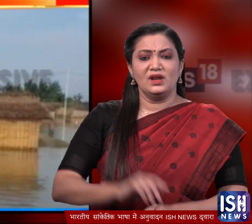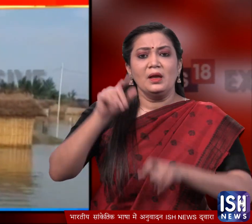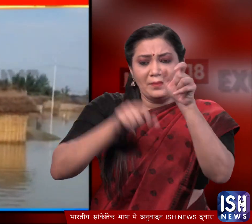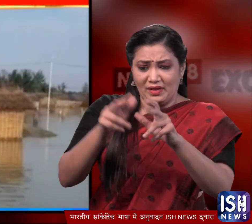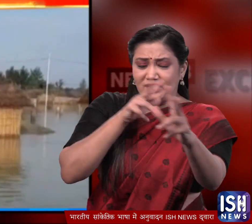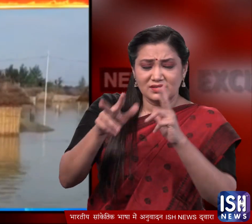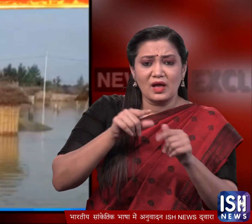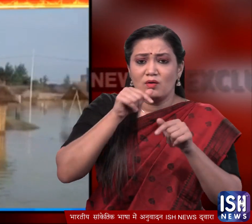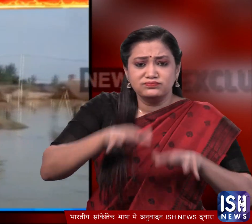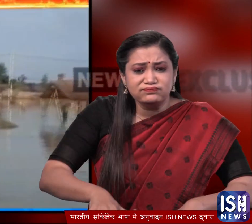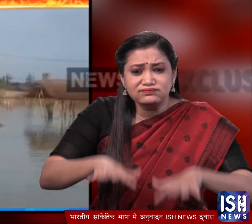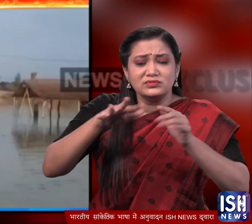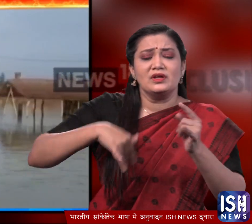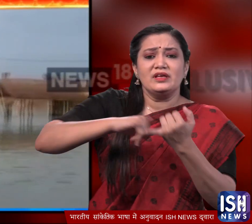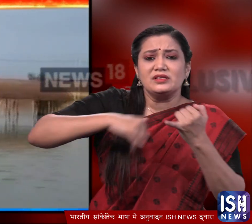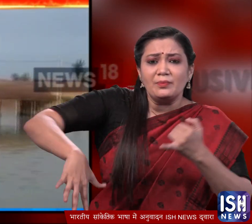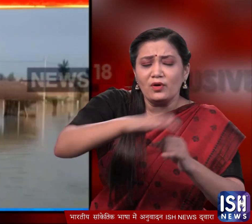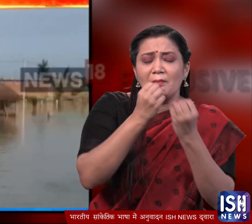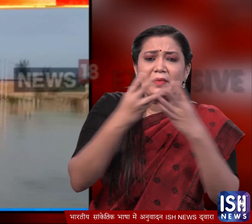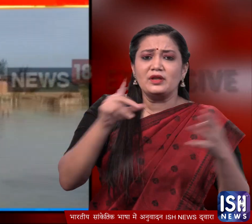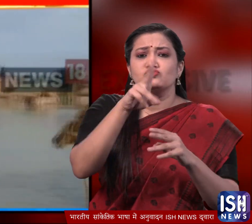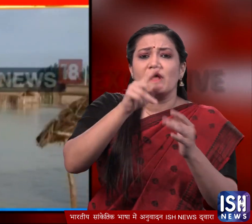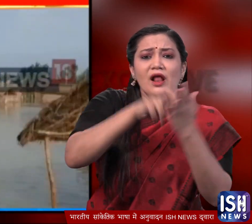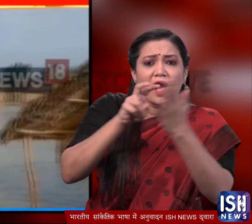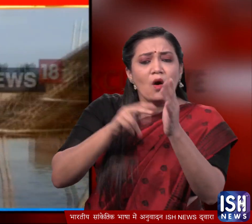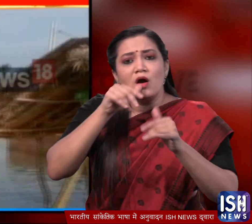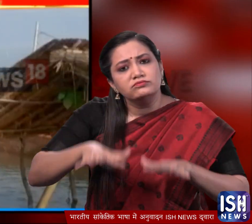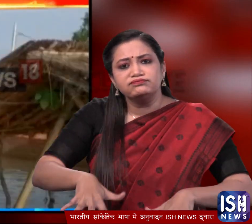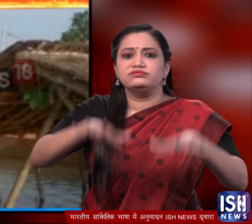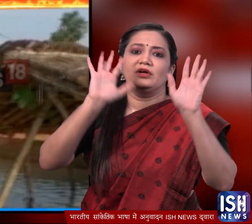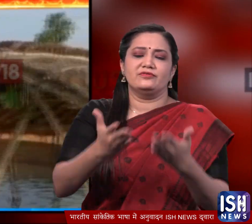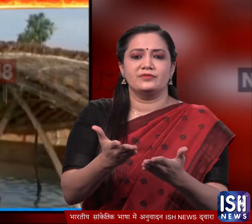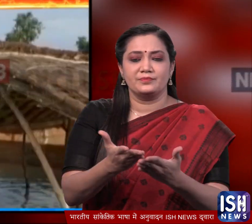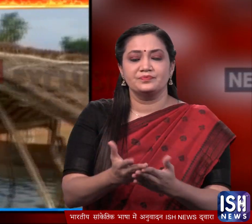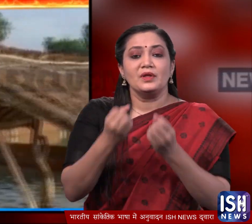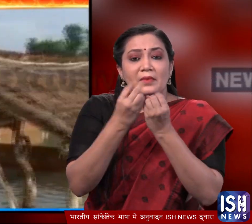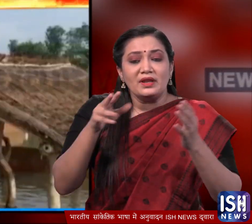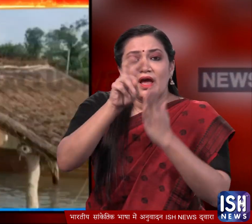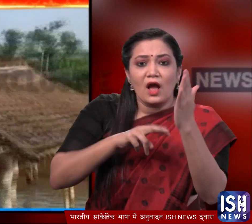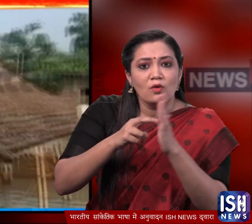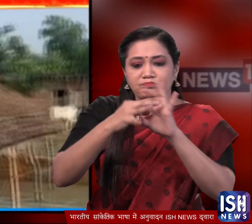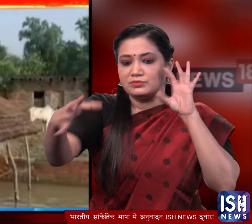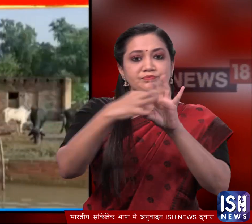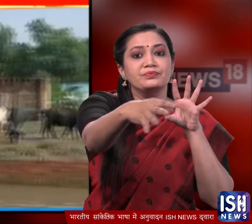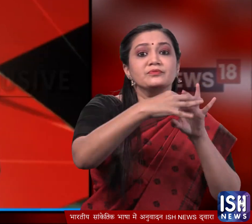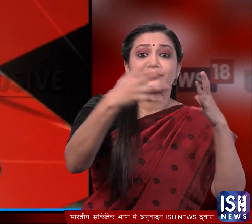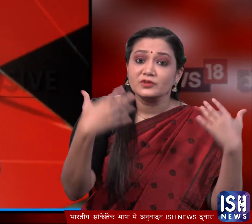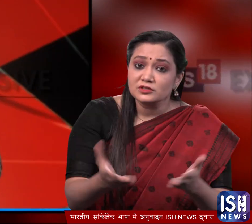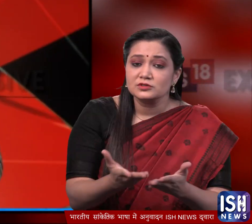बताया गया कि नदियों में आए उफान की वजह से सीतापुर के दर्जन भर से ज्यादा गांव पानी की चपेट में हैं। कई गांवों का आपस में संपर्क भी